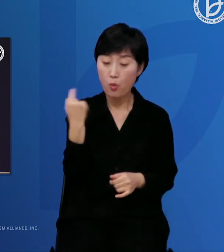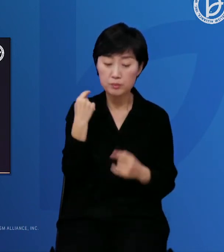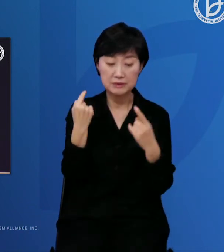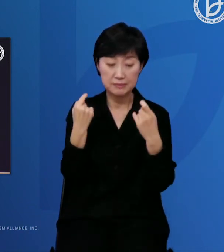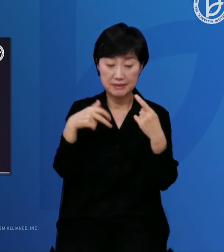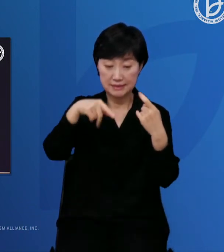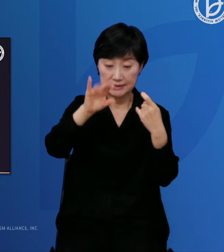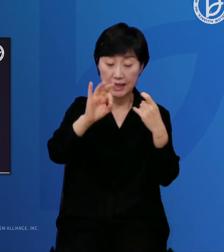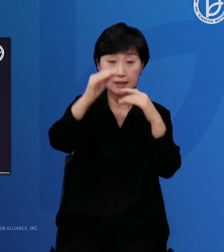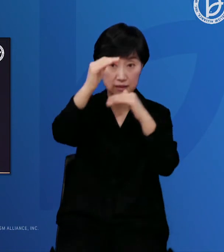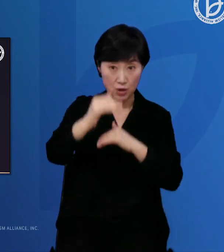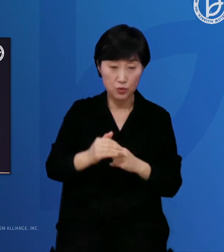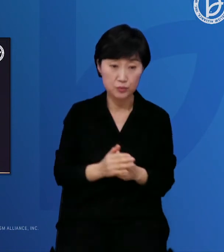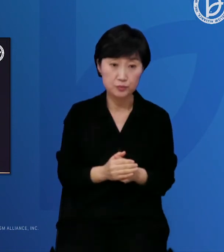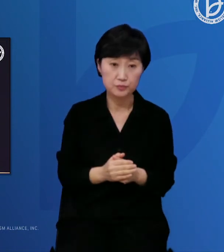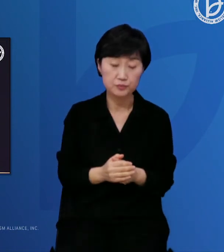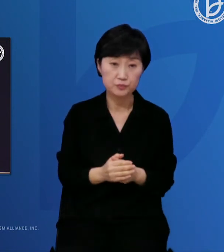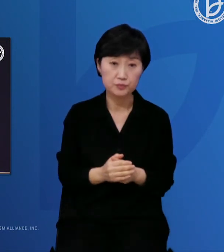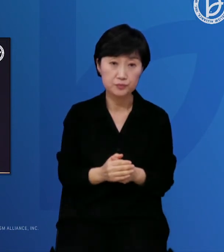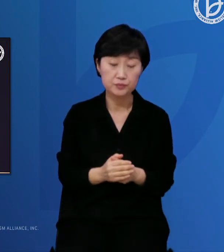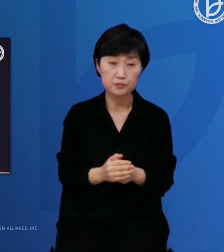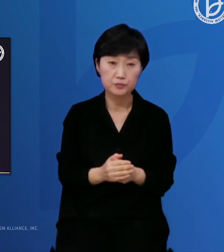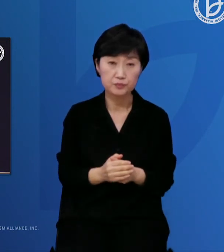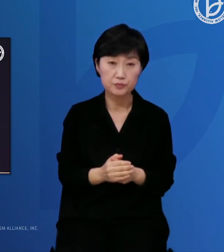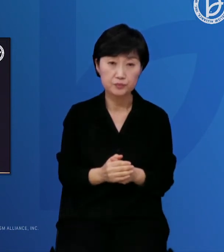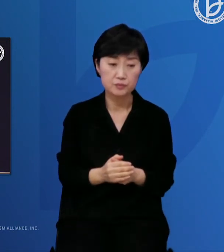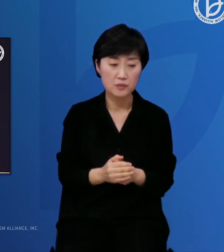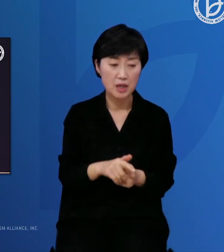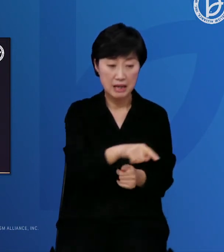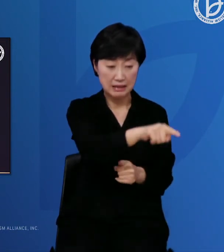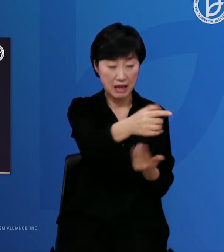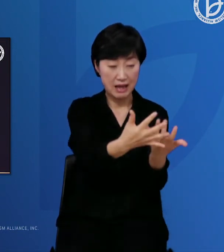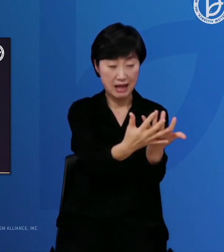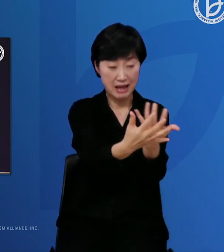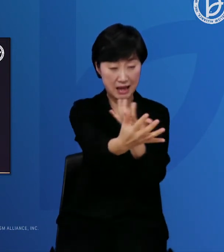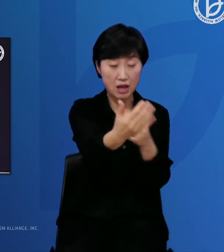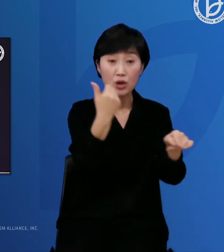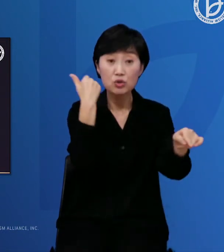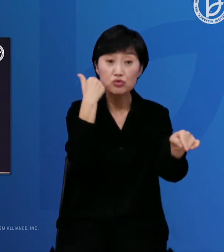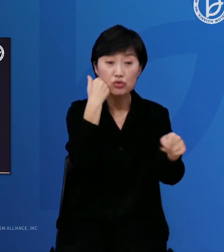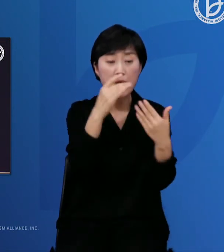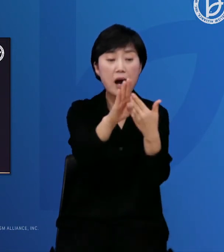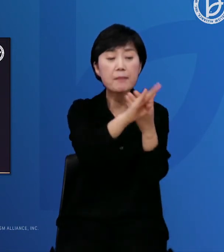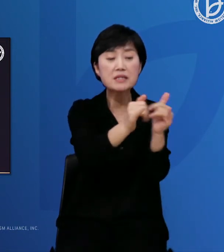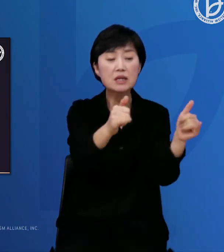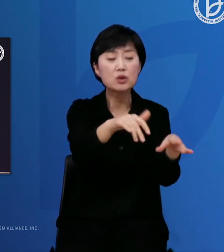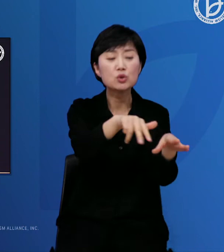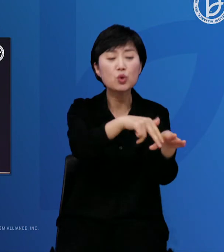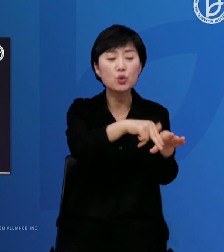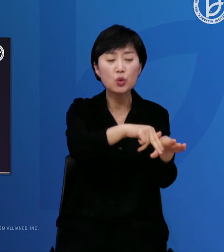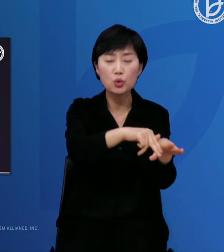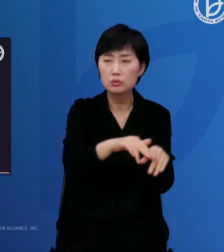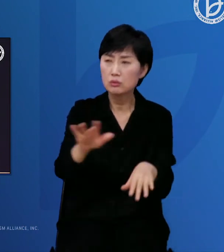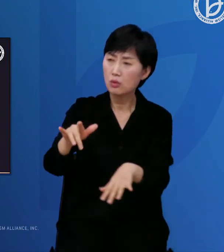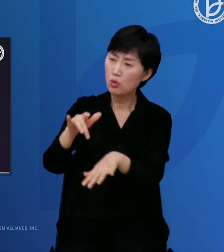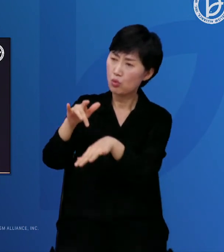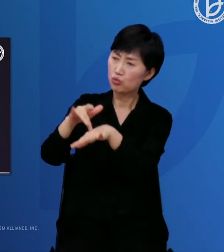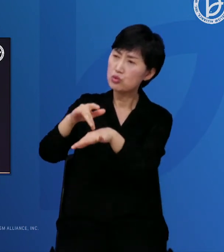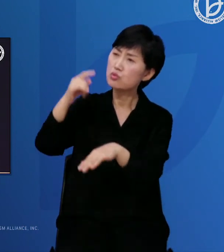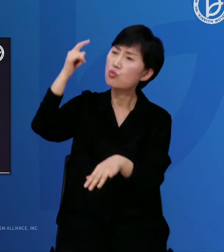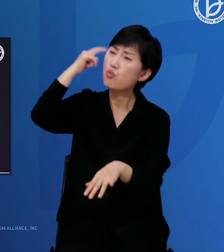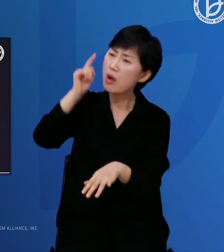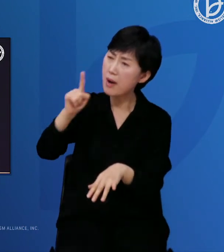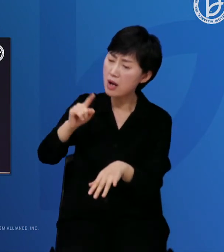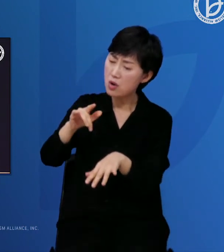12. 그것도 영안이 어두운 종교인들이 왜 귀신 이야기하느냐라고 할 때 하는 대답입니다. And this